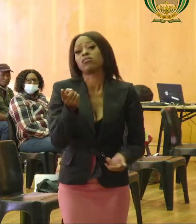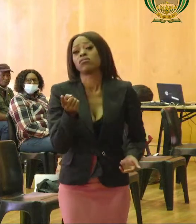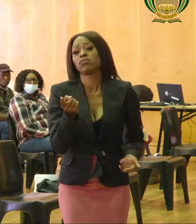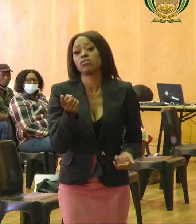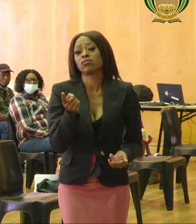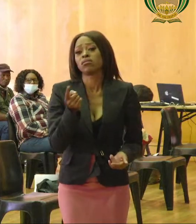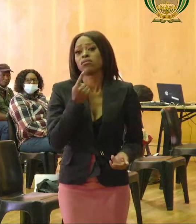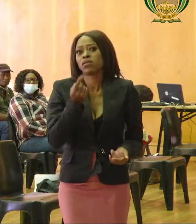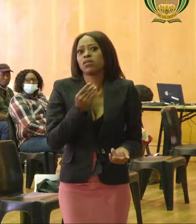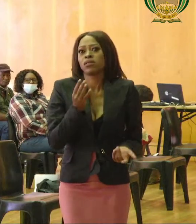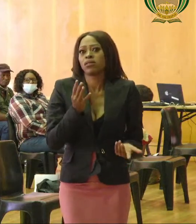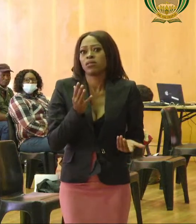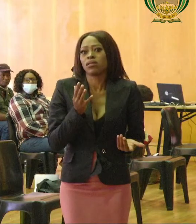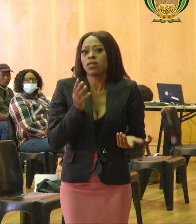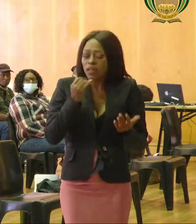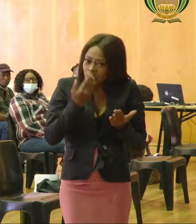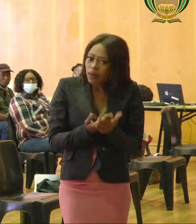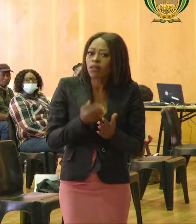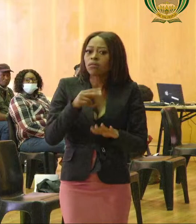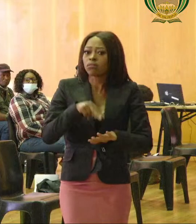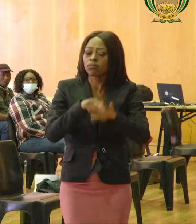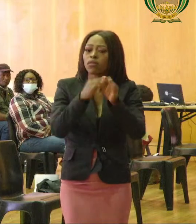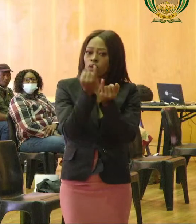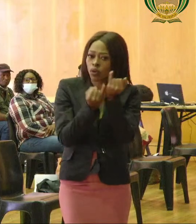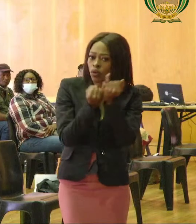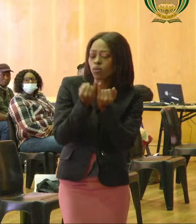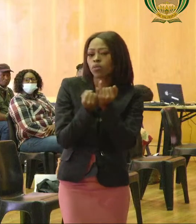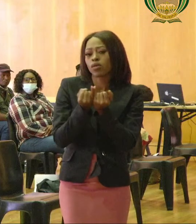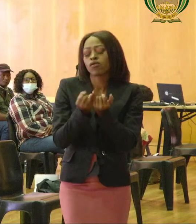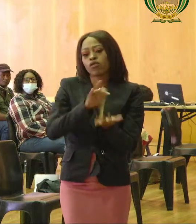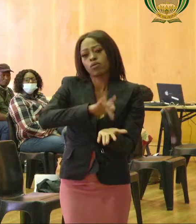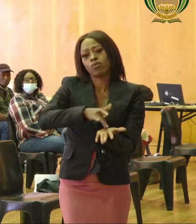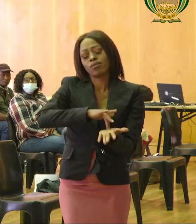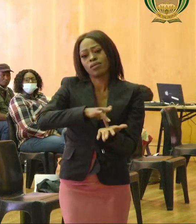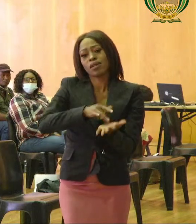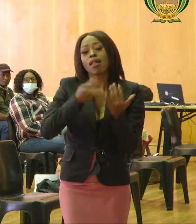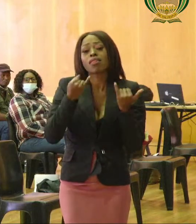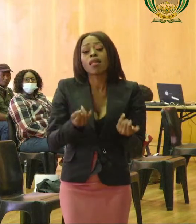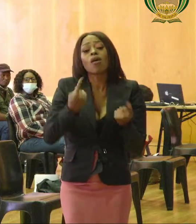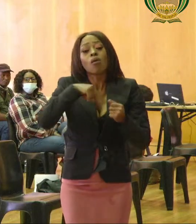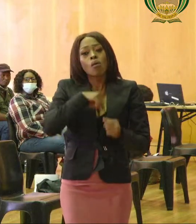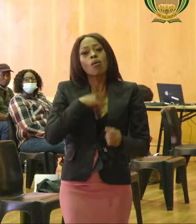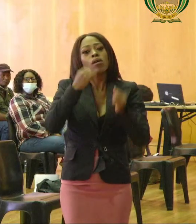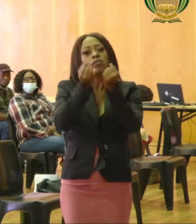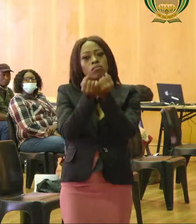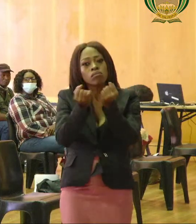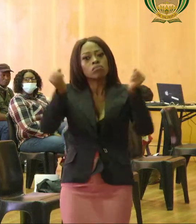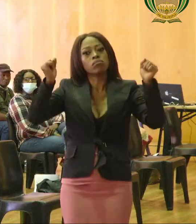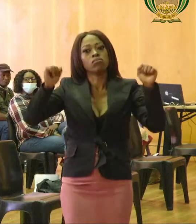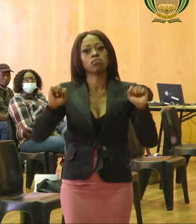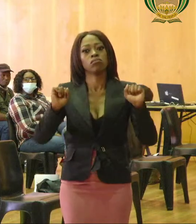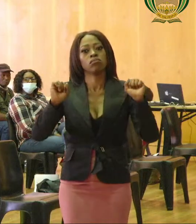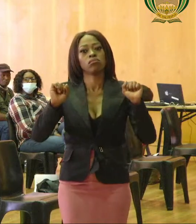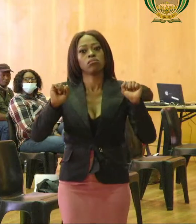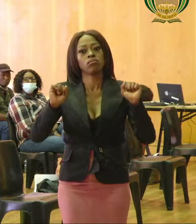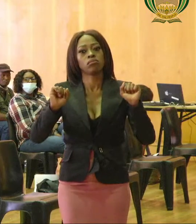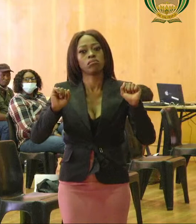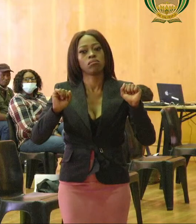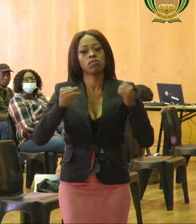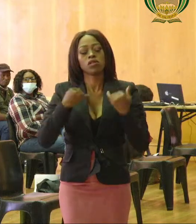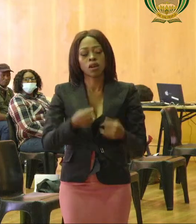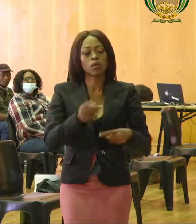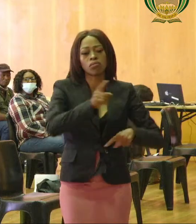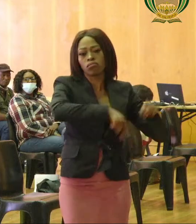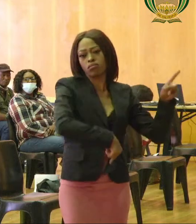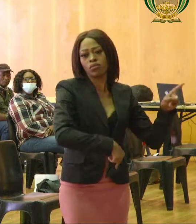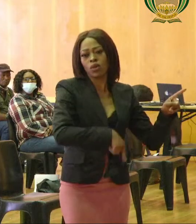dat is niet goed genoeg om te gaan staan voor de belangen. Zo dan moet ons die democratie helemaal één kant toe gooien.